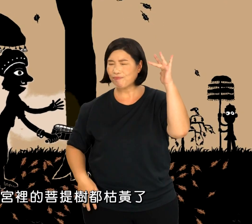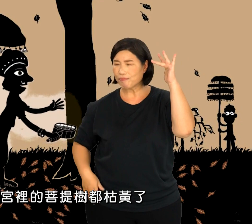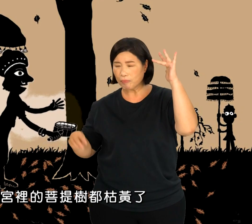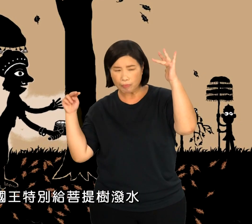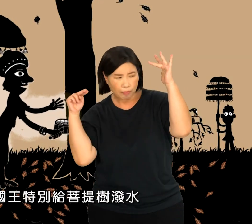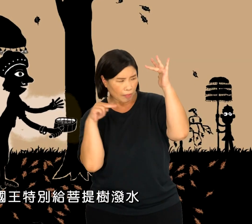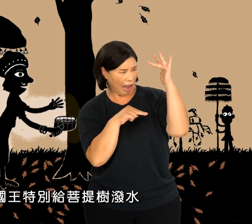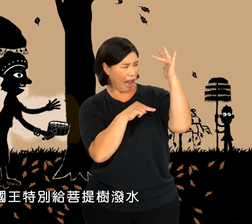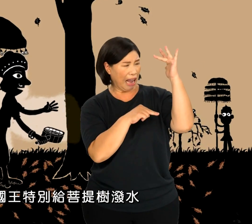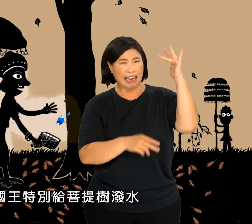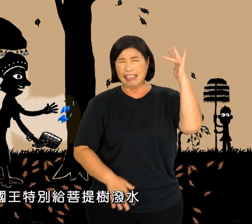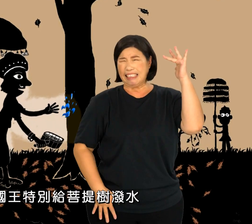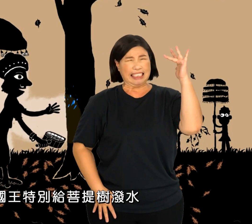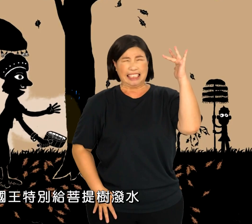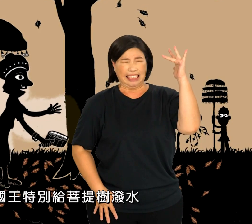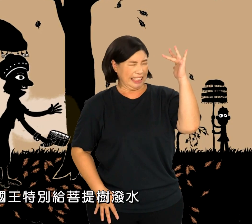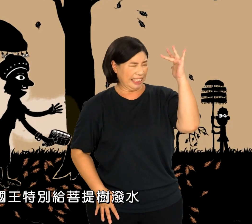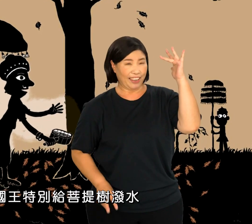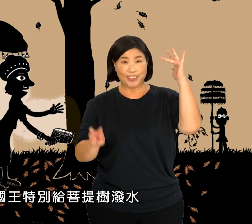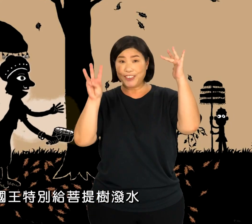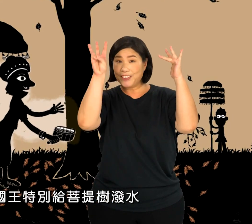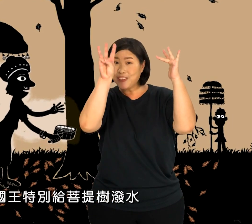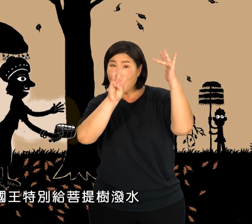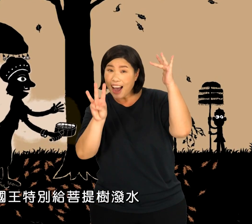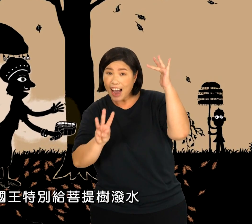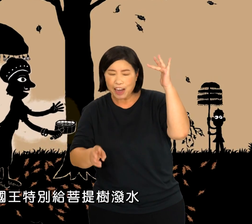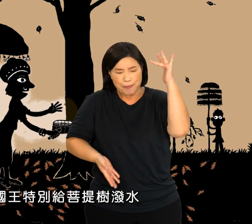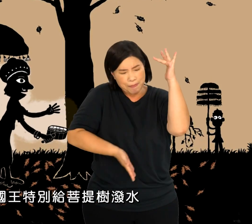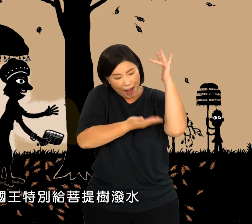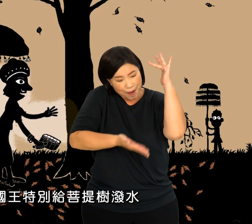国王特别给菩提树泼水，